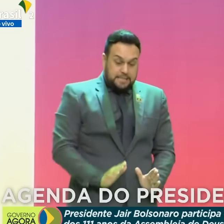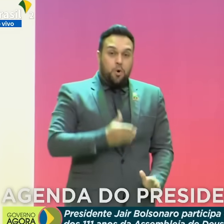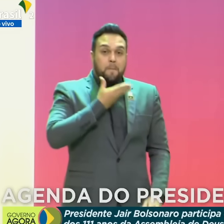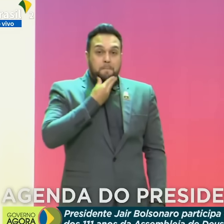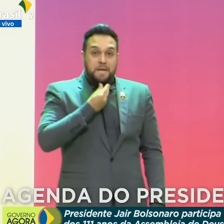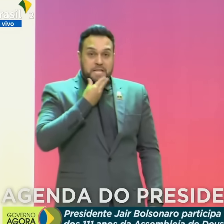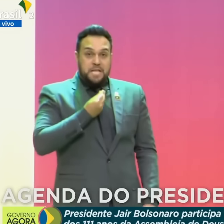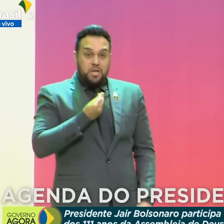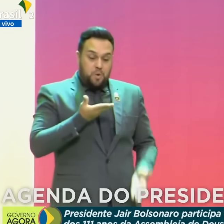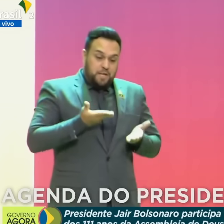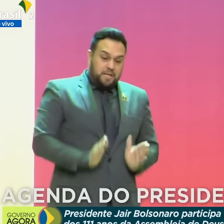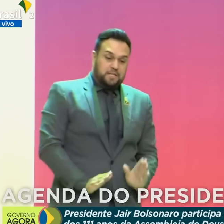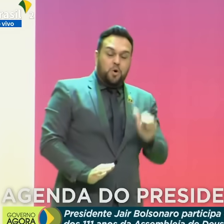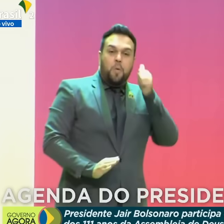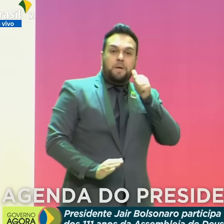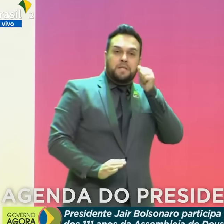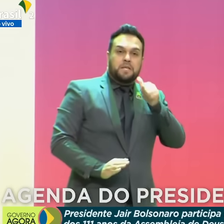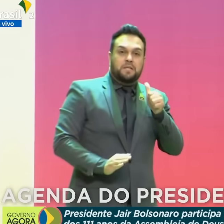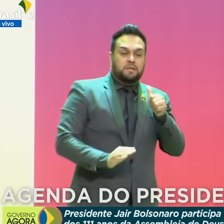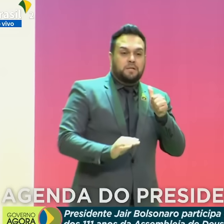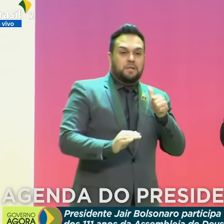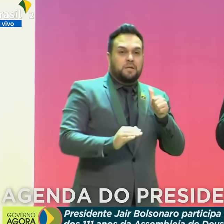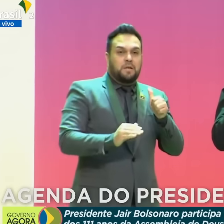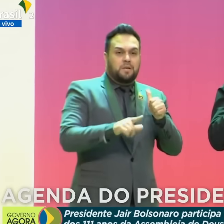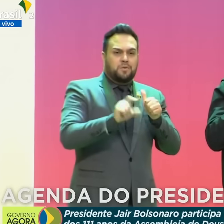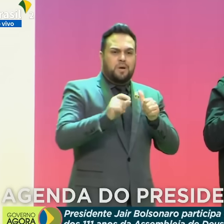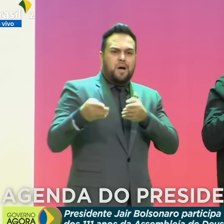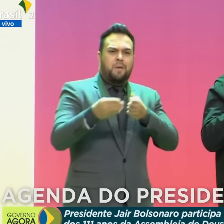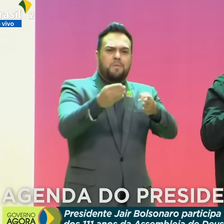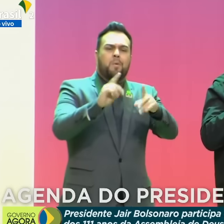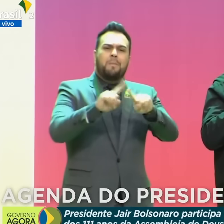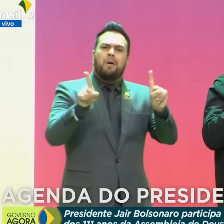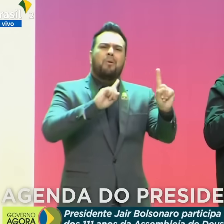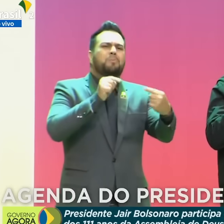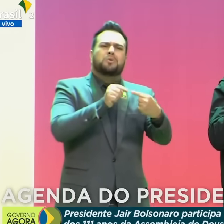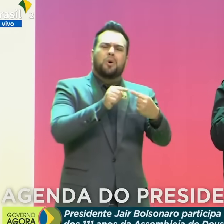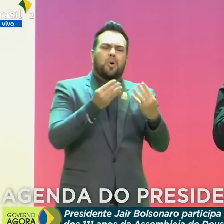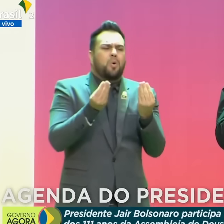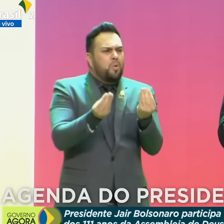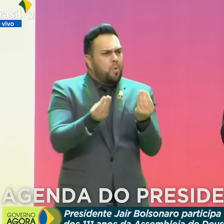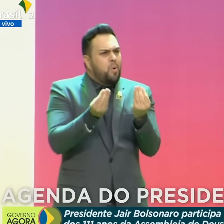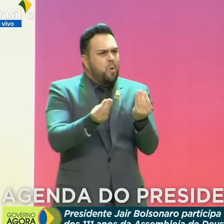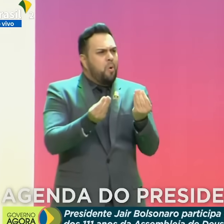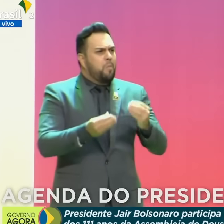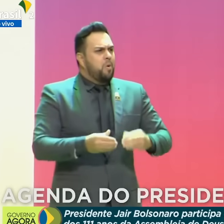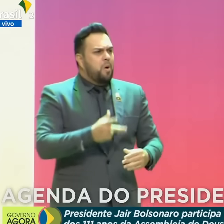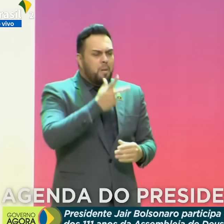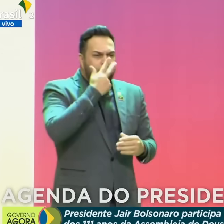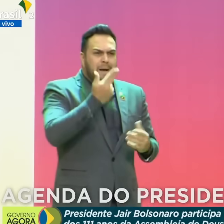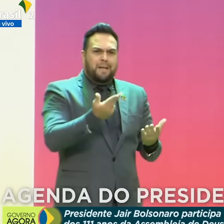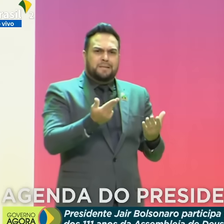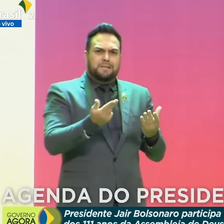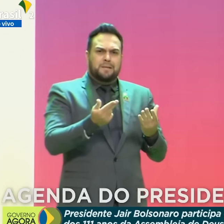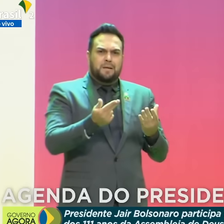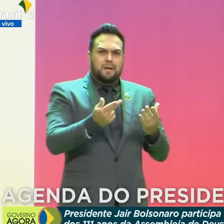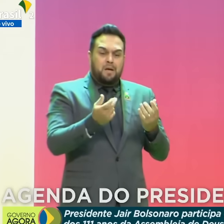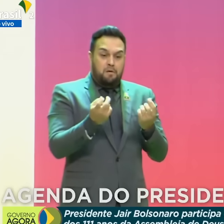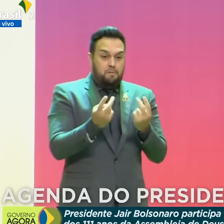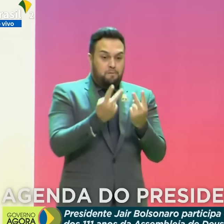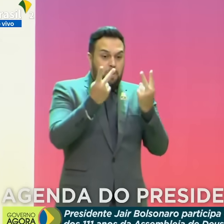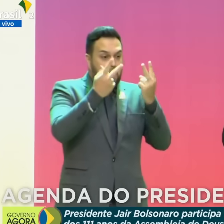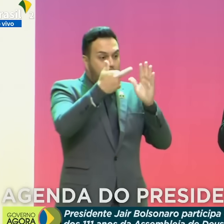nem nasceu menina. Qual o objetivo disso tudo, a não ser desgastar os valores